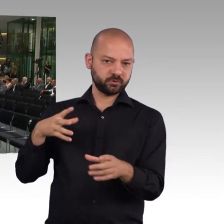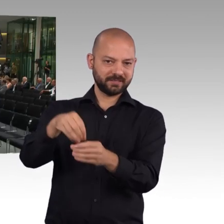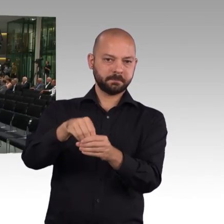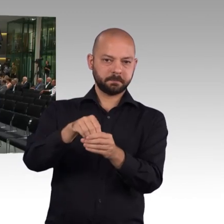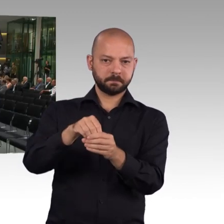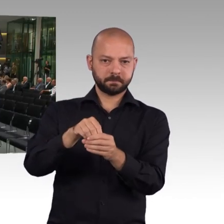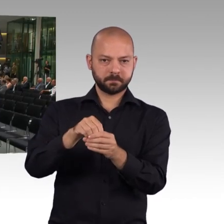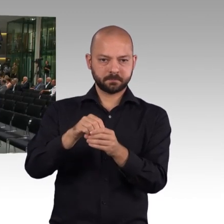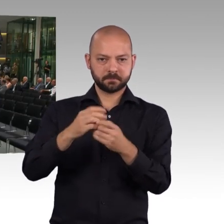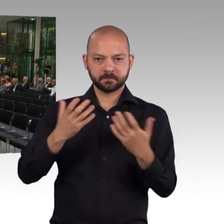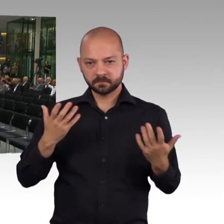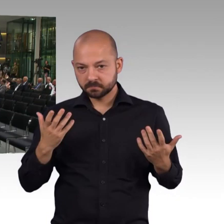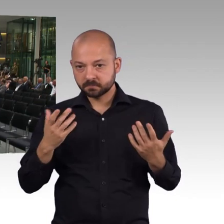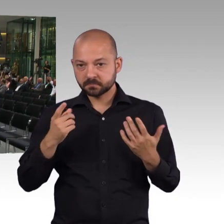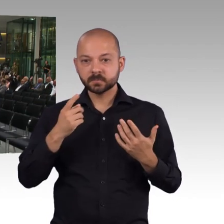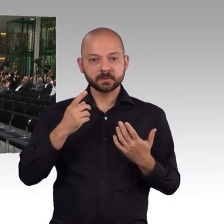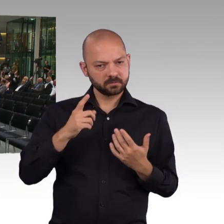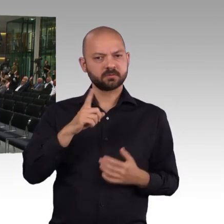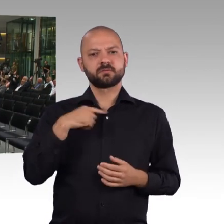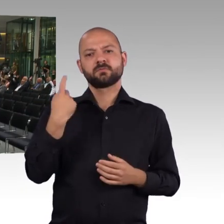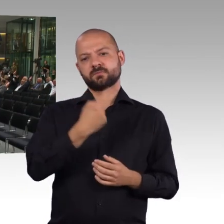beantragte Überweisung?